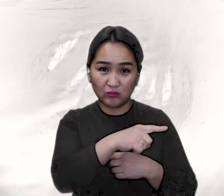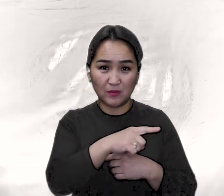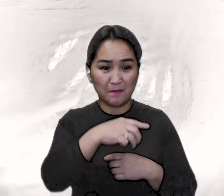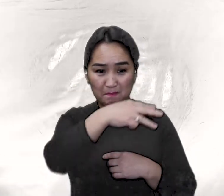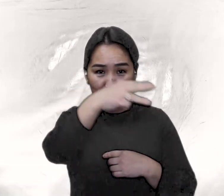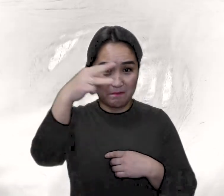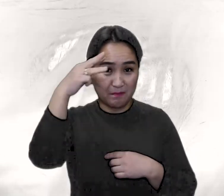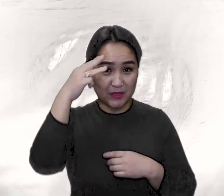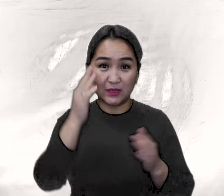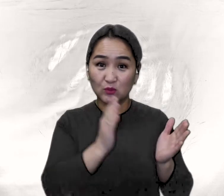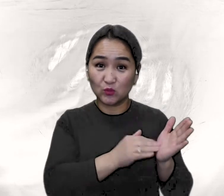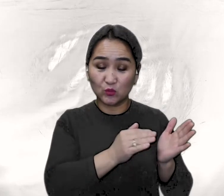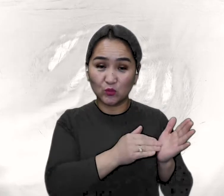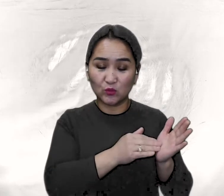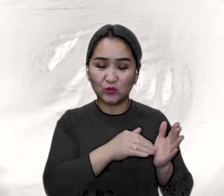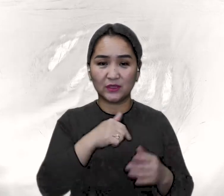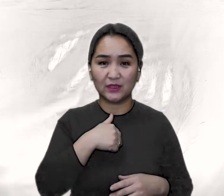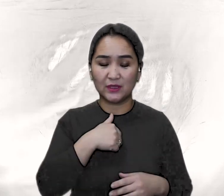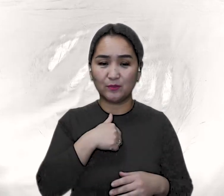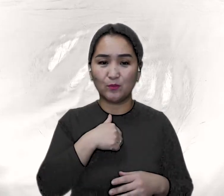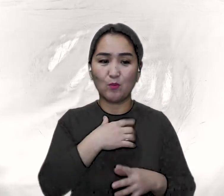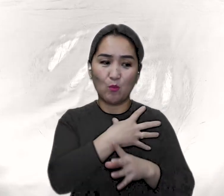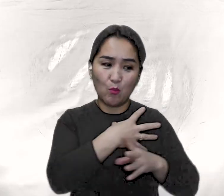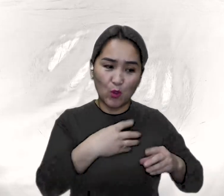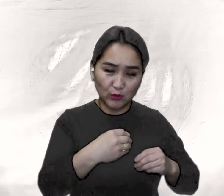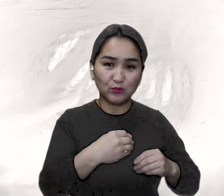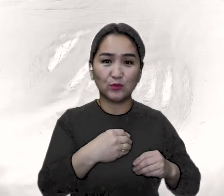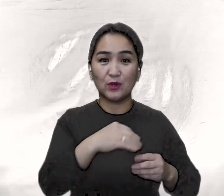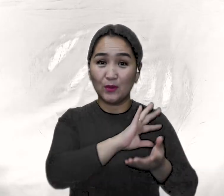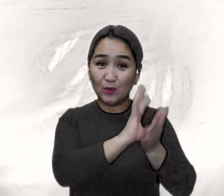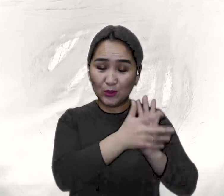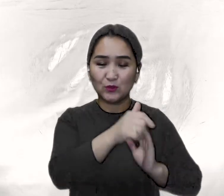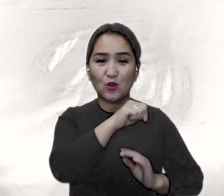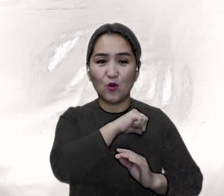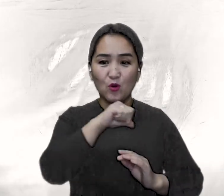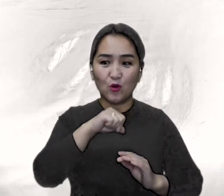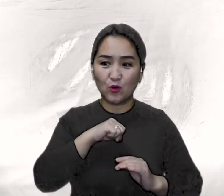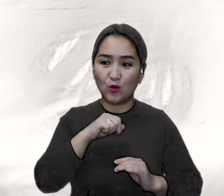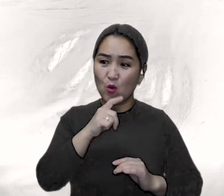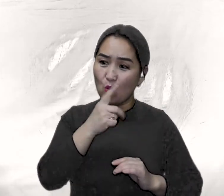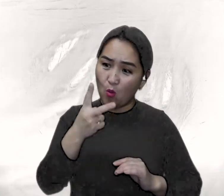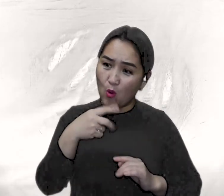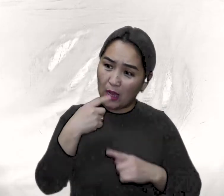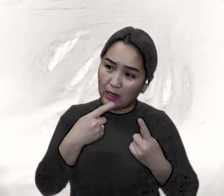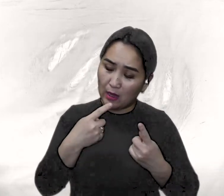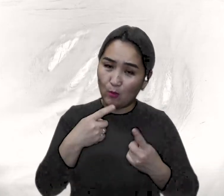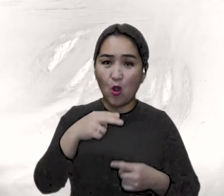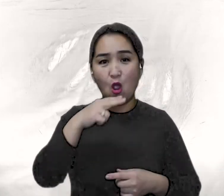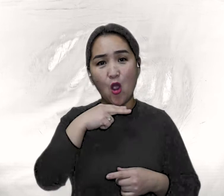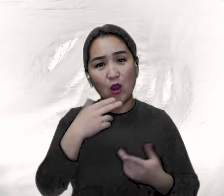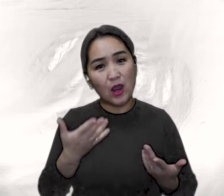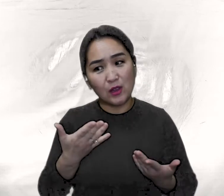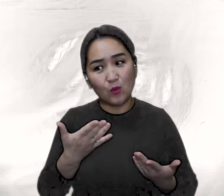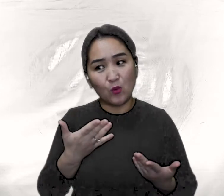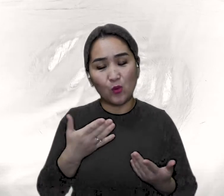байхгүй. Тэгсэн мөртлөө бас нэг гадарлаад чамаг одоо миний хүү гэх хэвээр яах вэ? Ивгүй байна уу